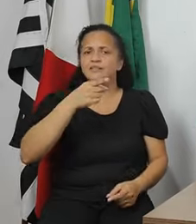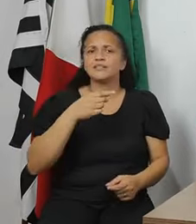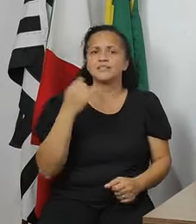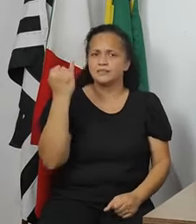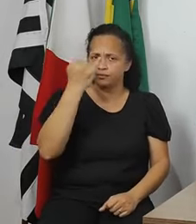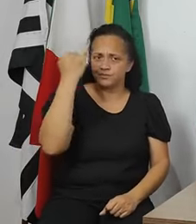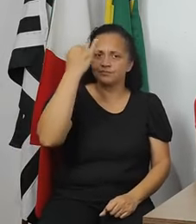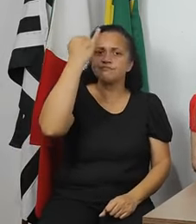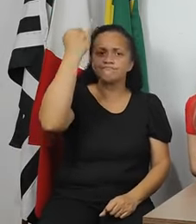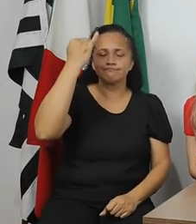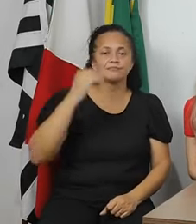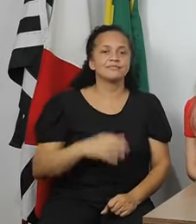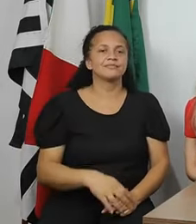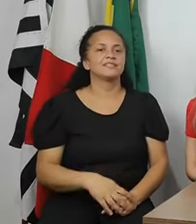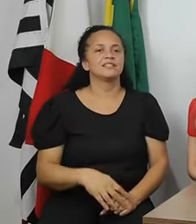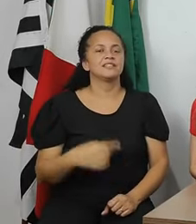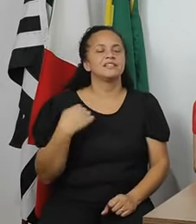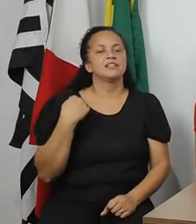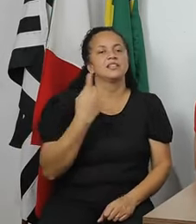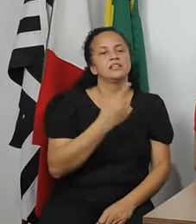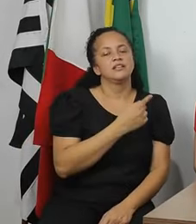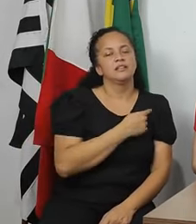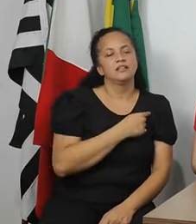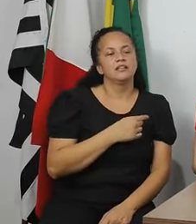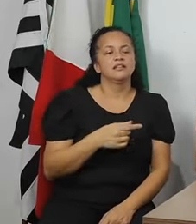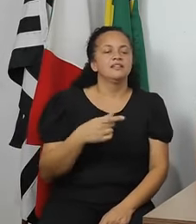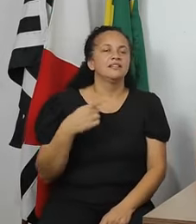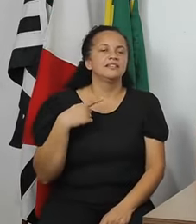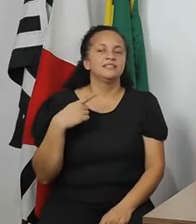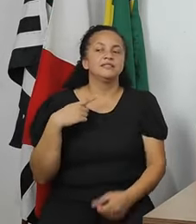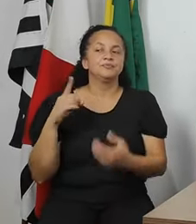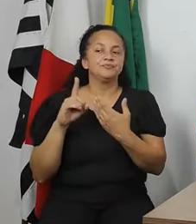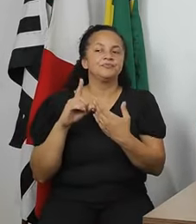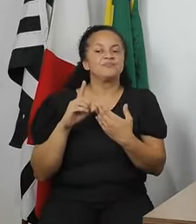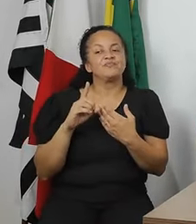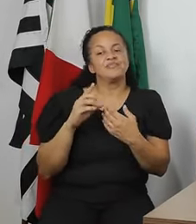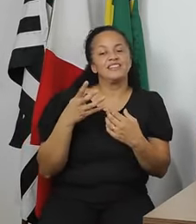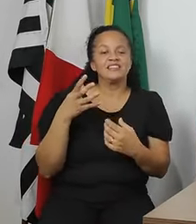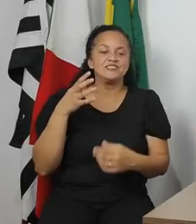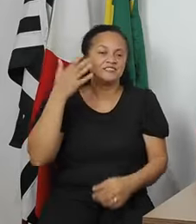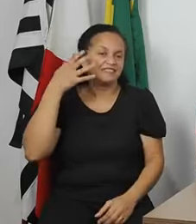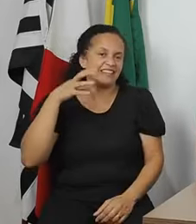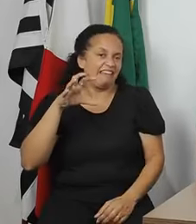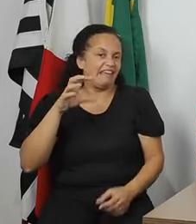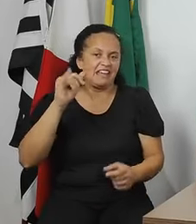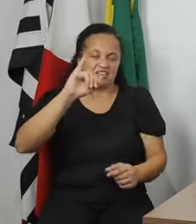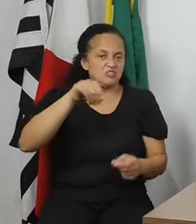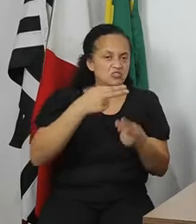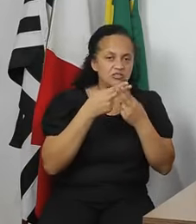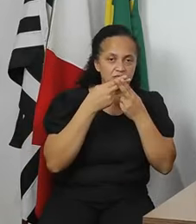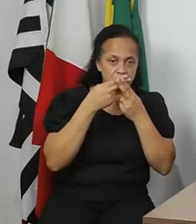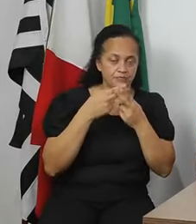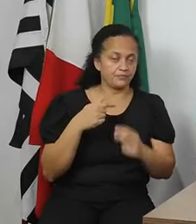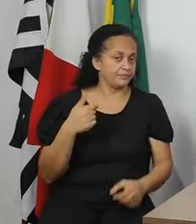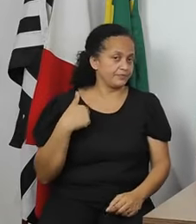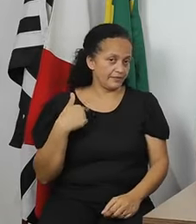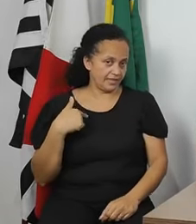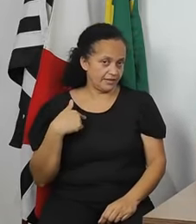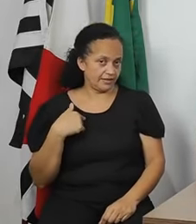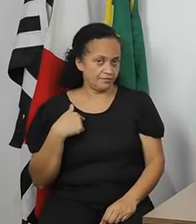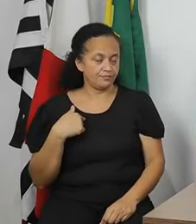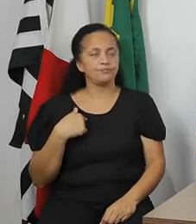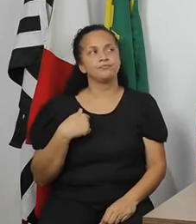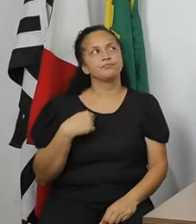E aí, normalmente, a gente se esquiva, né? A gente se esquiva. Então, eu mesma, fazendo a reflexão desse